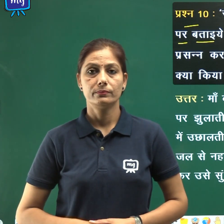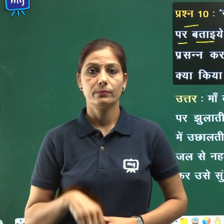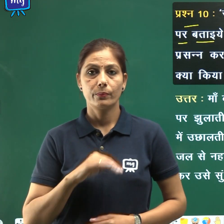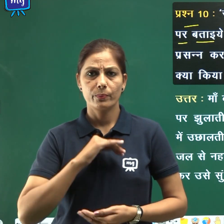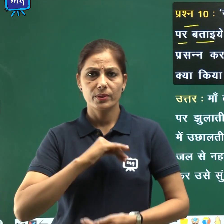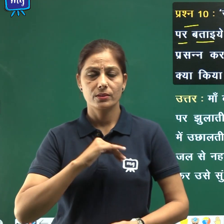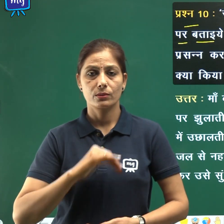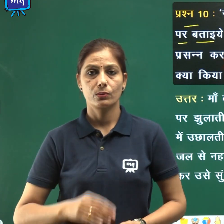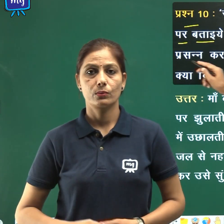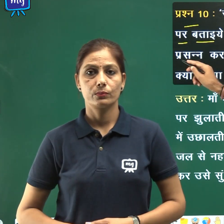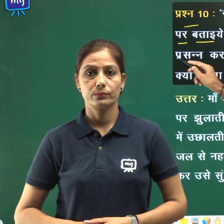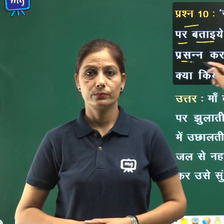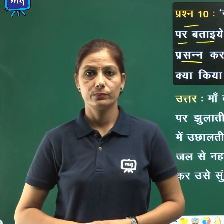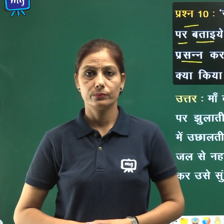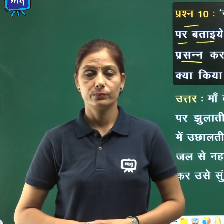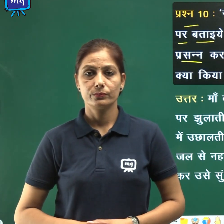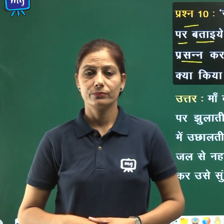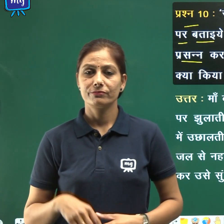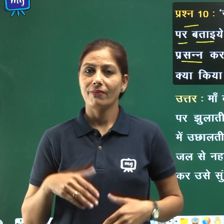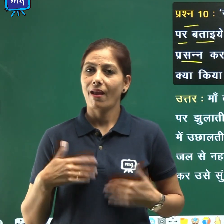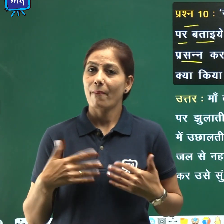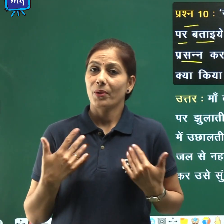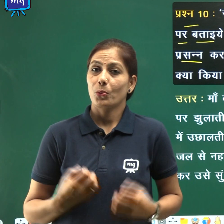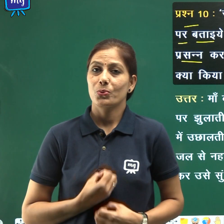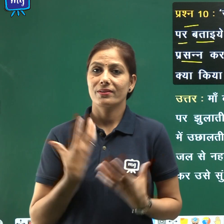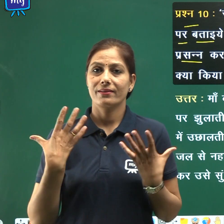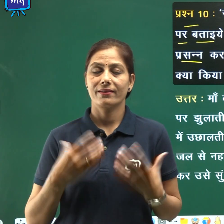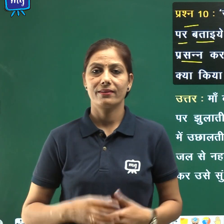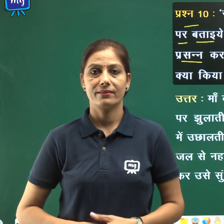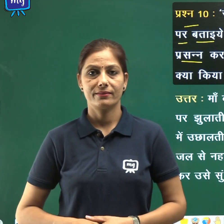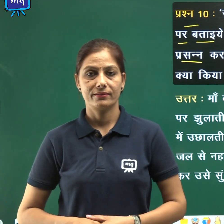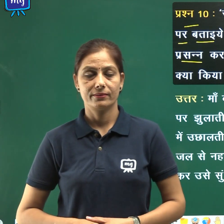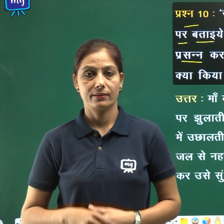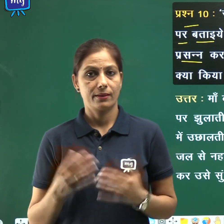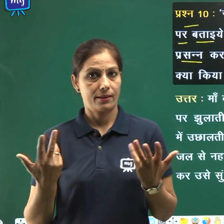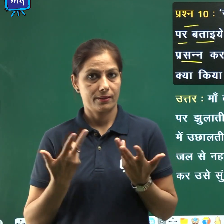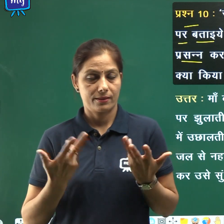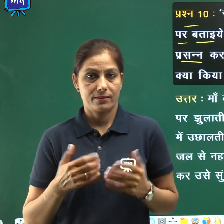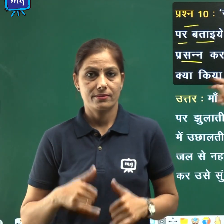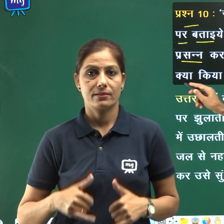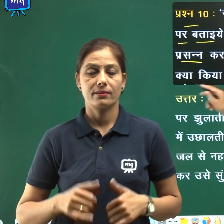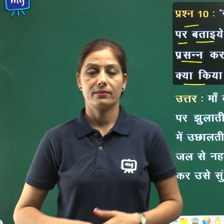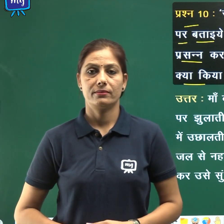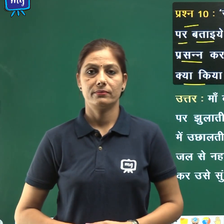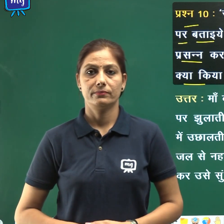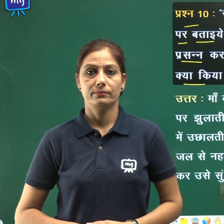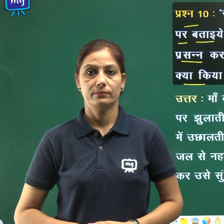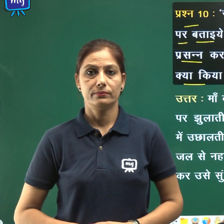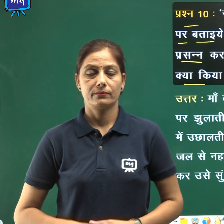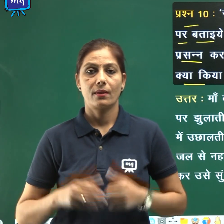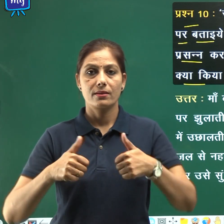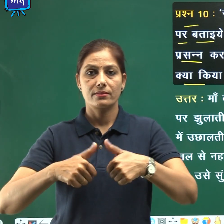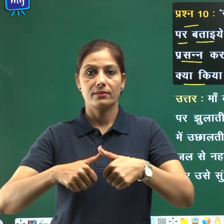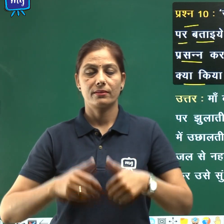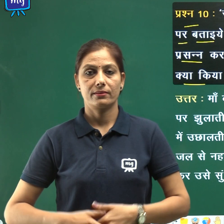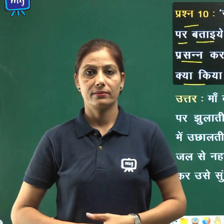बच्चे को प्रसन्न करने के लिए क्या क्या किया जा रहा है? उत्तर